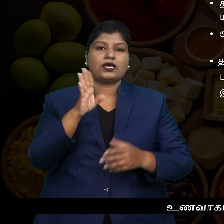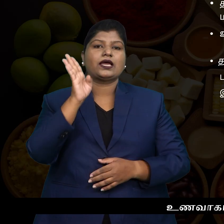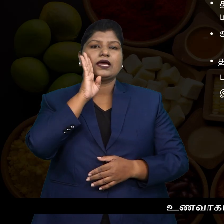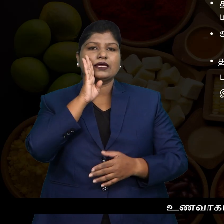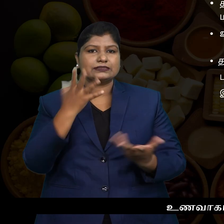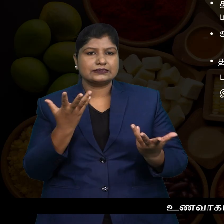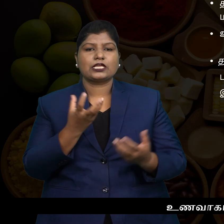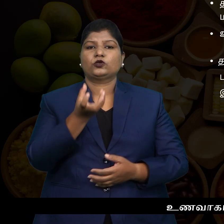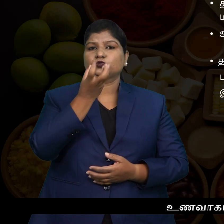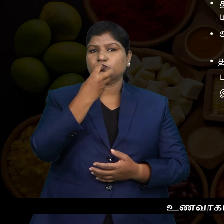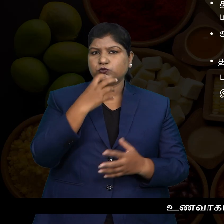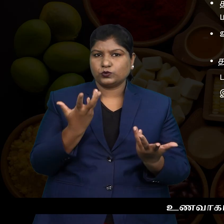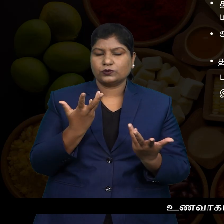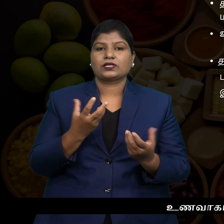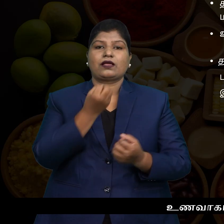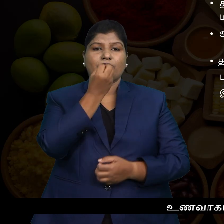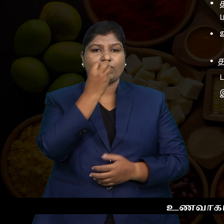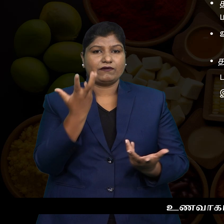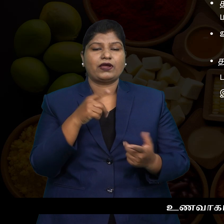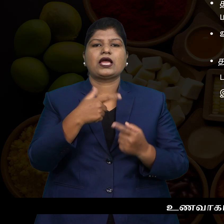உணவாக பயன்படுத்துகிறோம்.